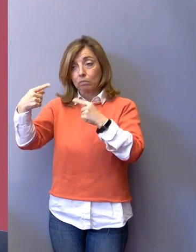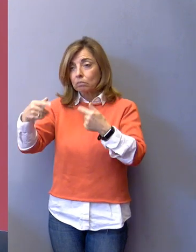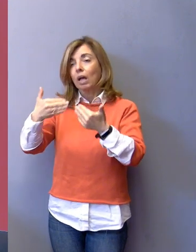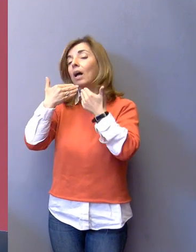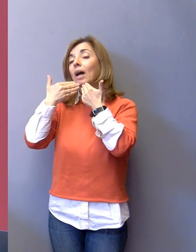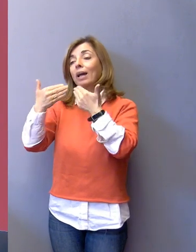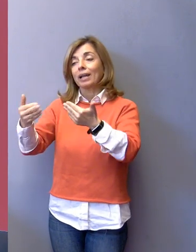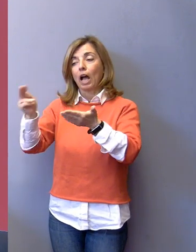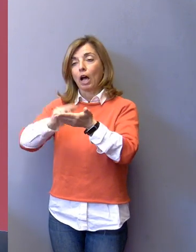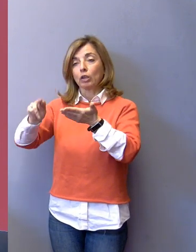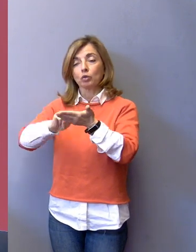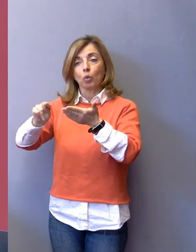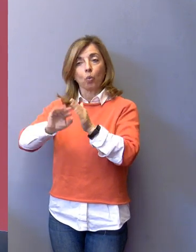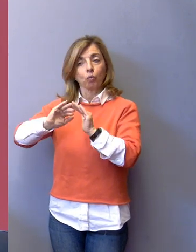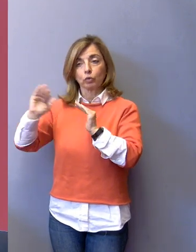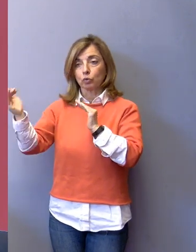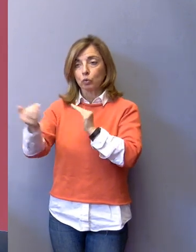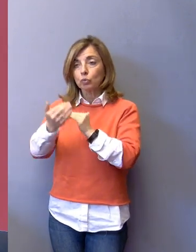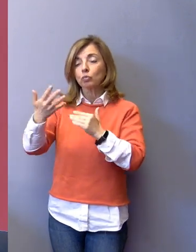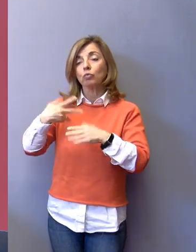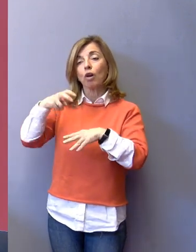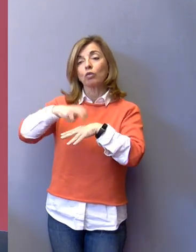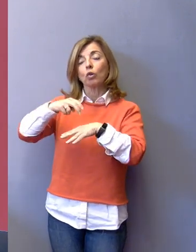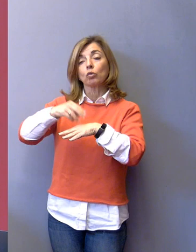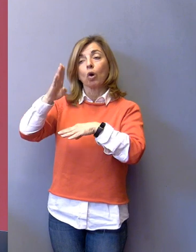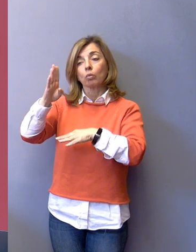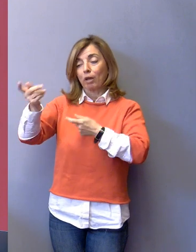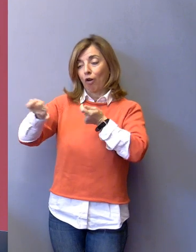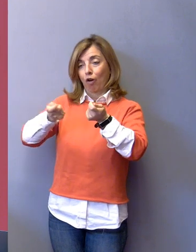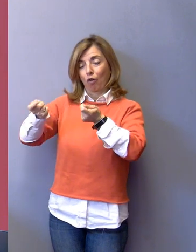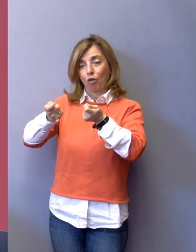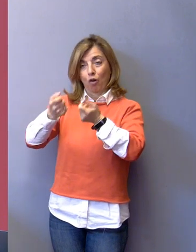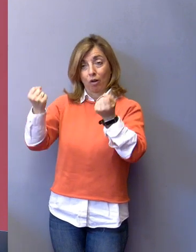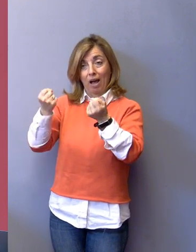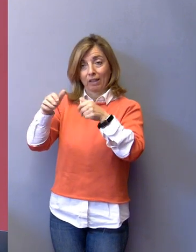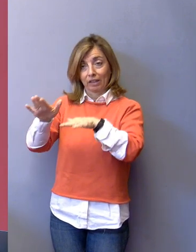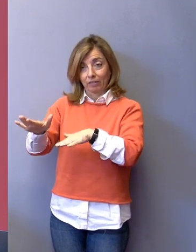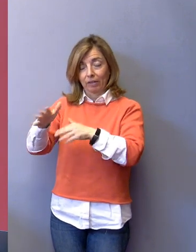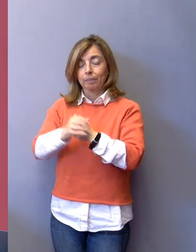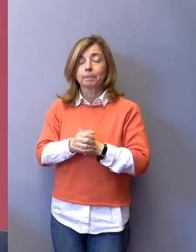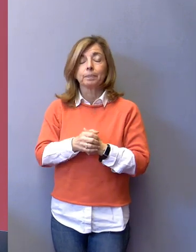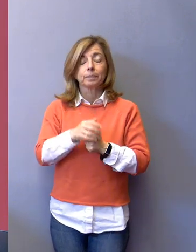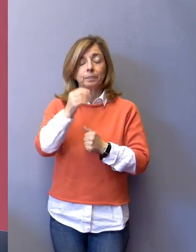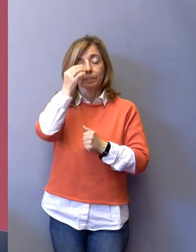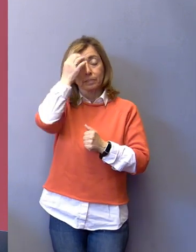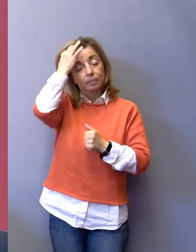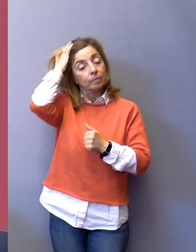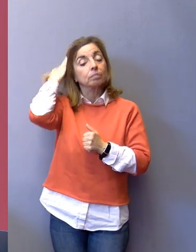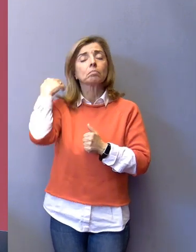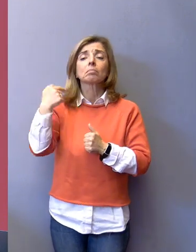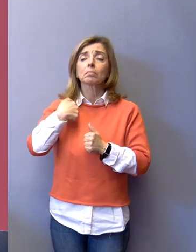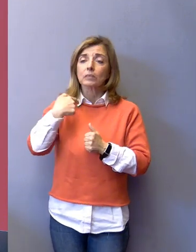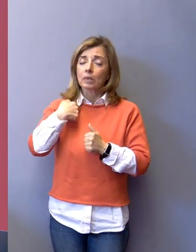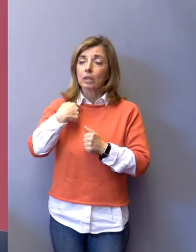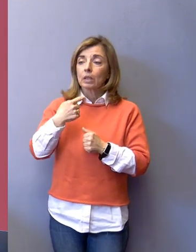per questo tipo di attività di supporto all'amministrazione ma lo dico a maggior ragione perché francamente Io ho provato a fare un